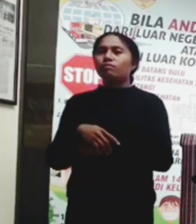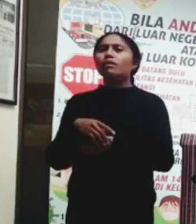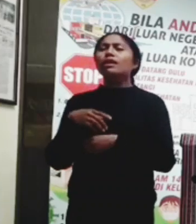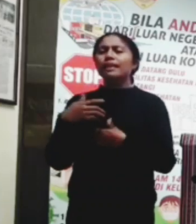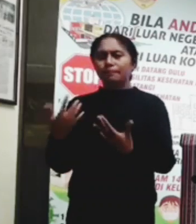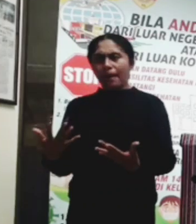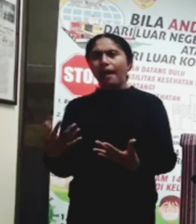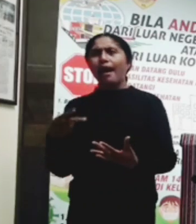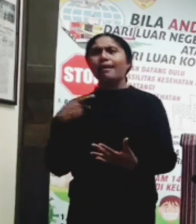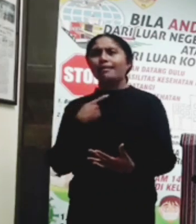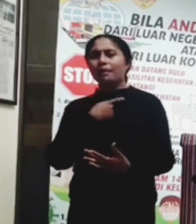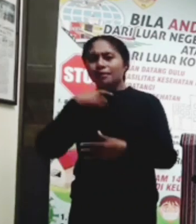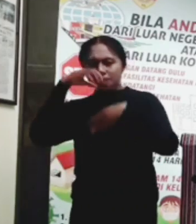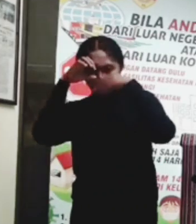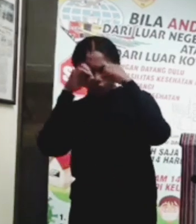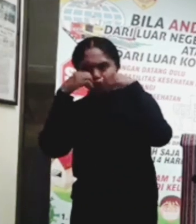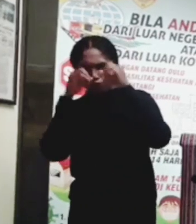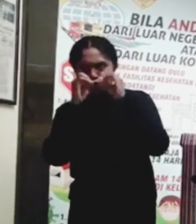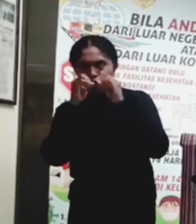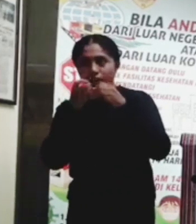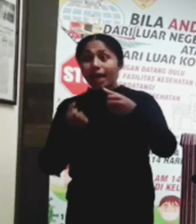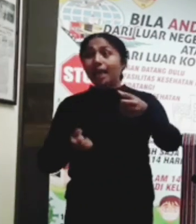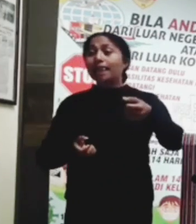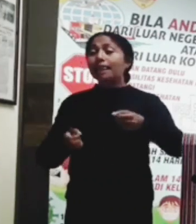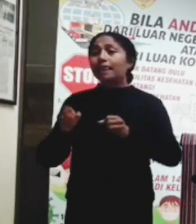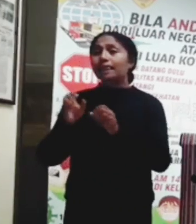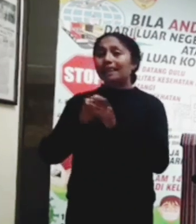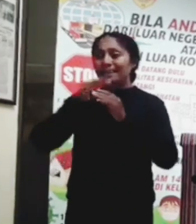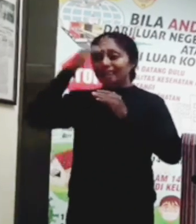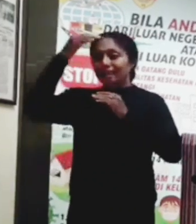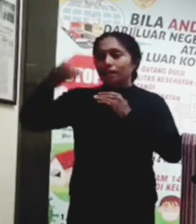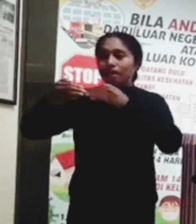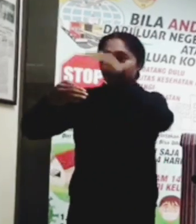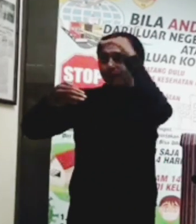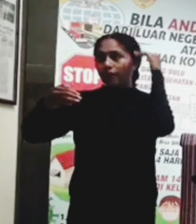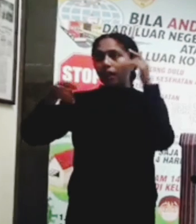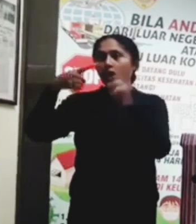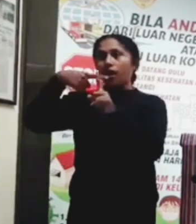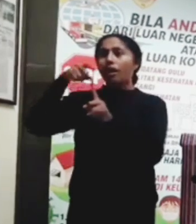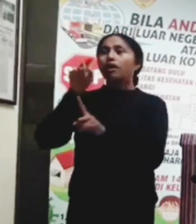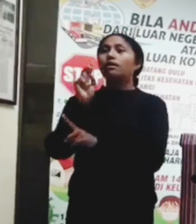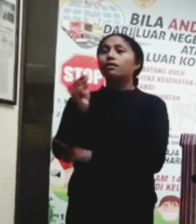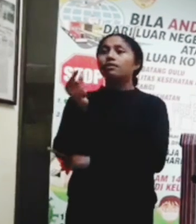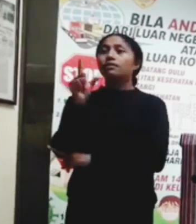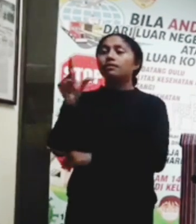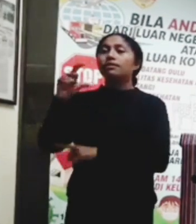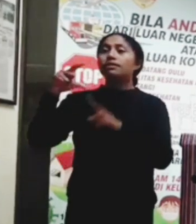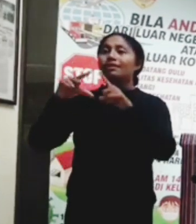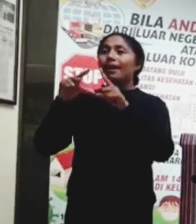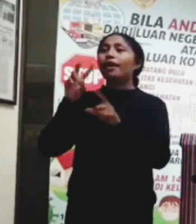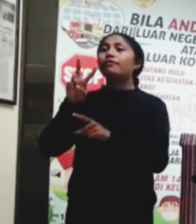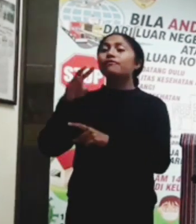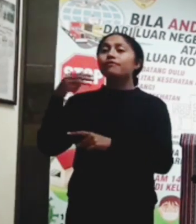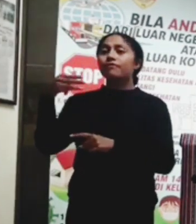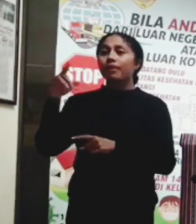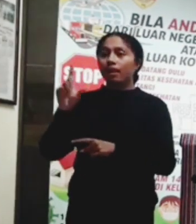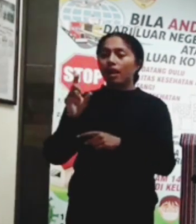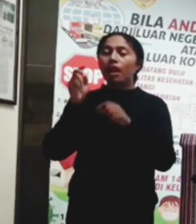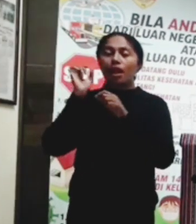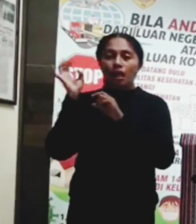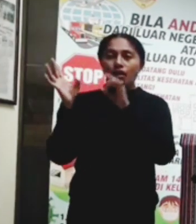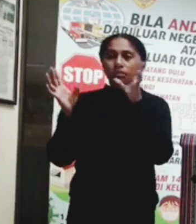kita masih menelusuri travel lain yang membawa sejumlah orang Timor Leste